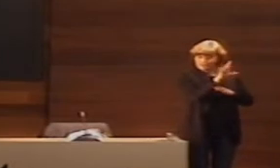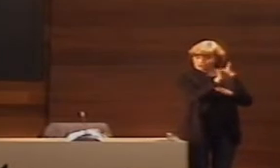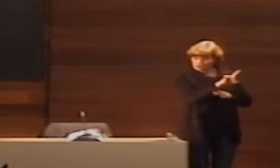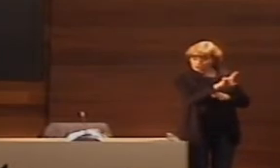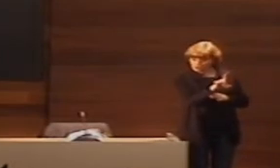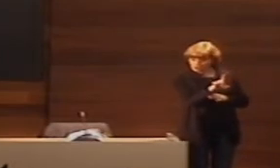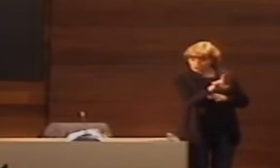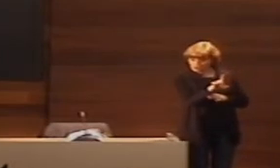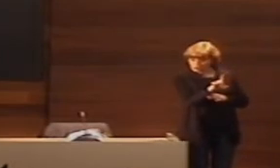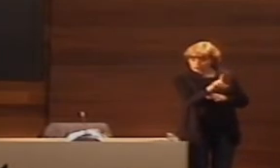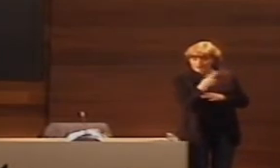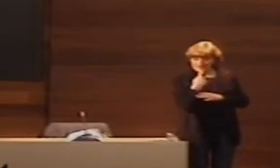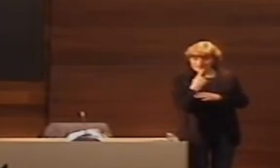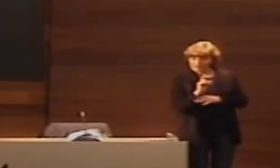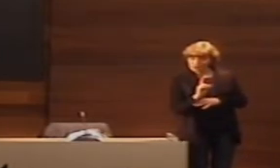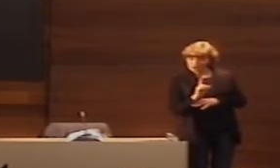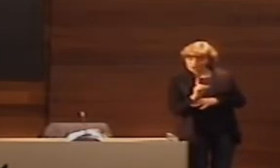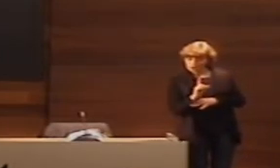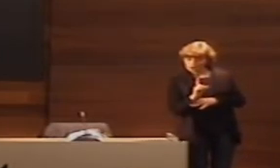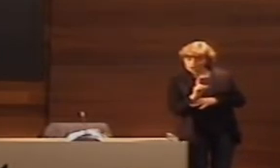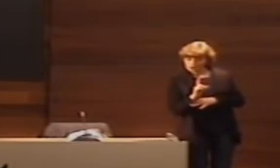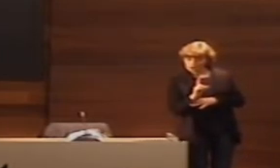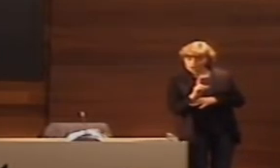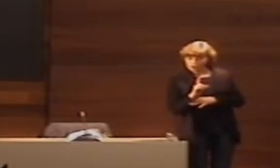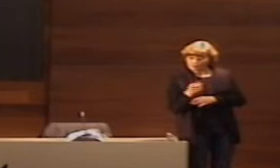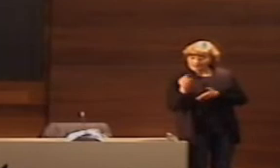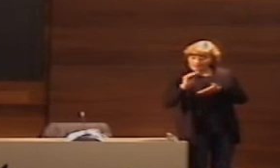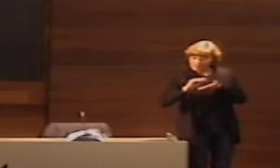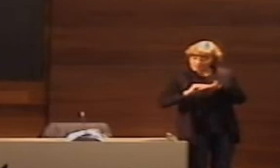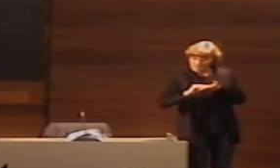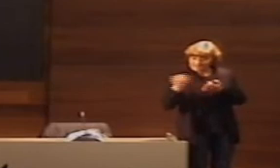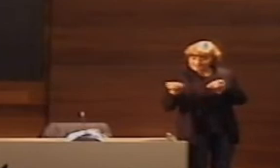va a descontarle la cantidad al ayuntamiento y encima lo va a penalizar.